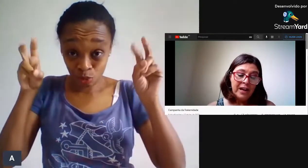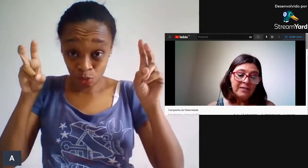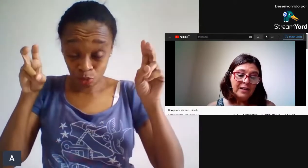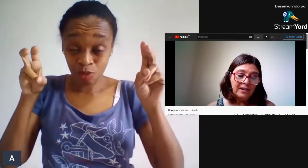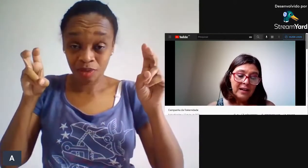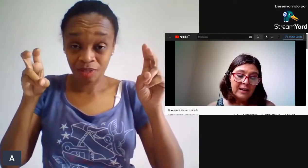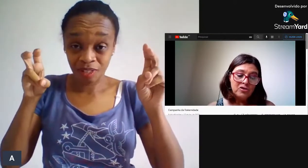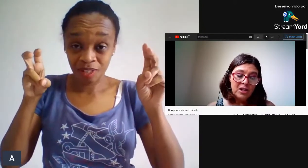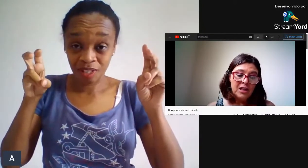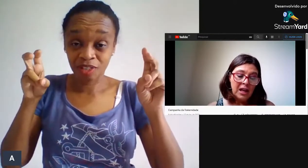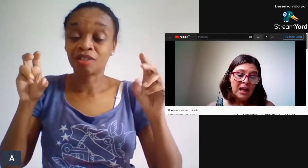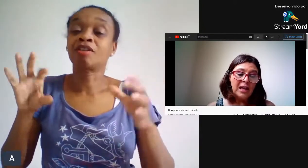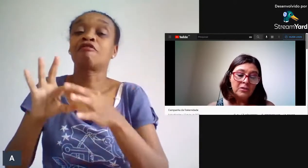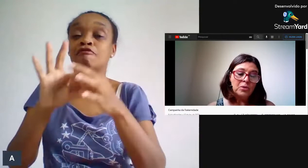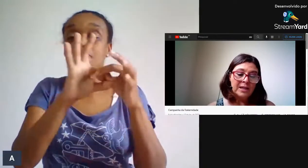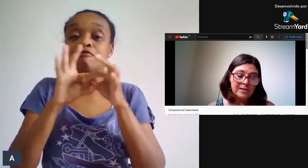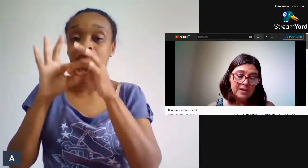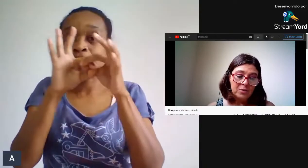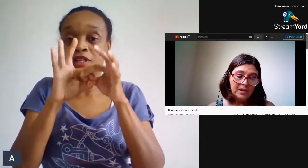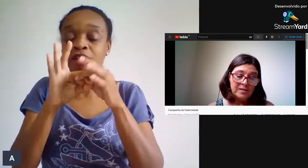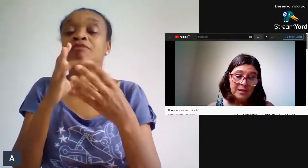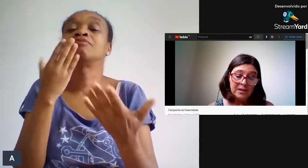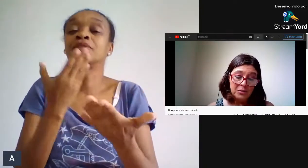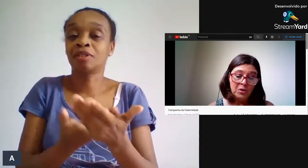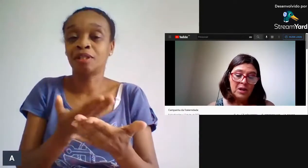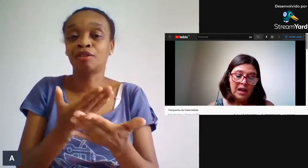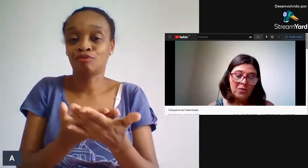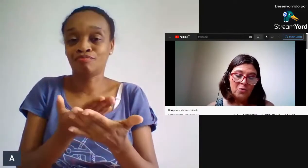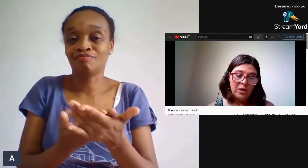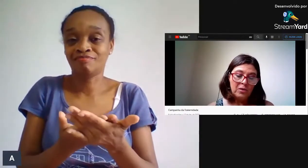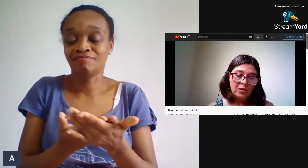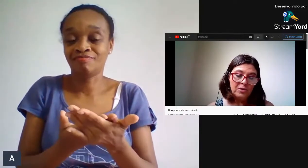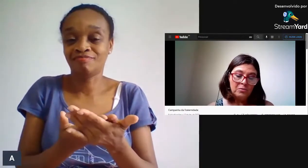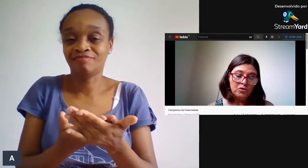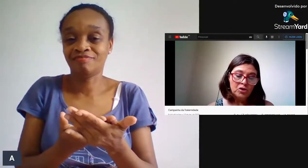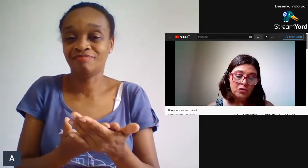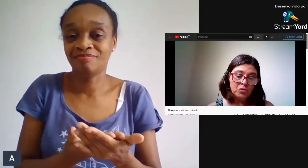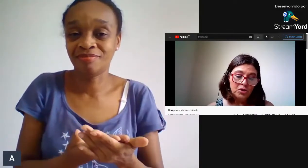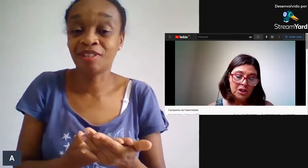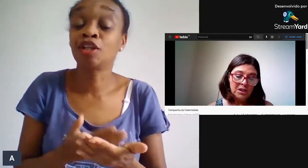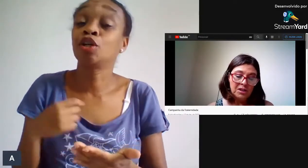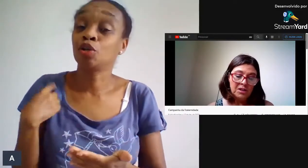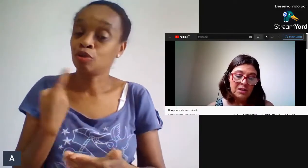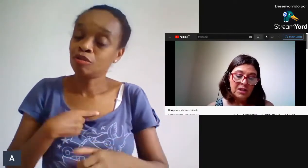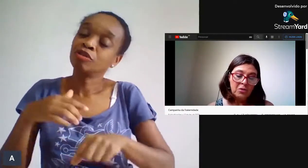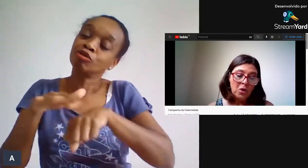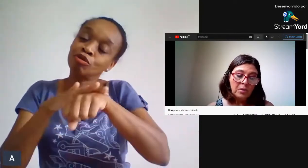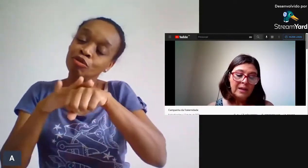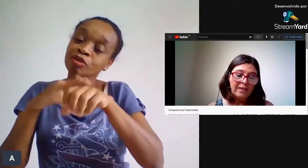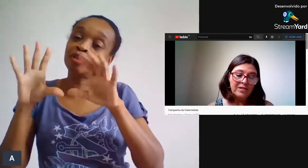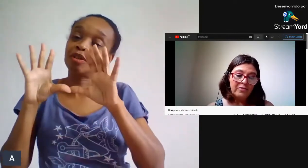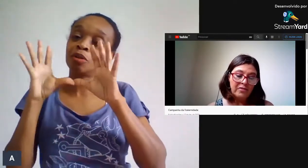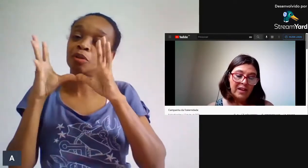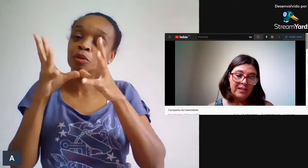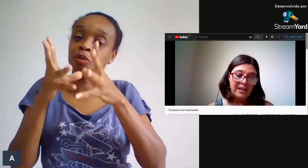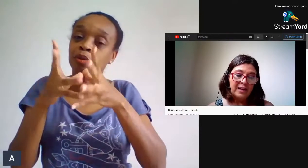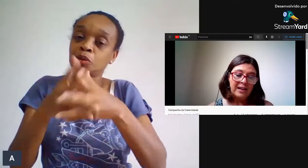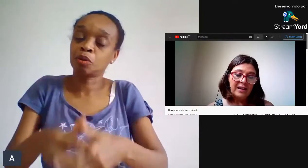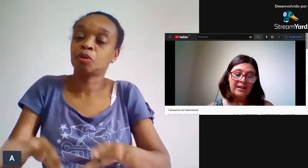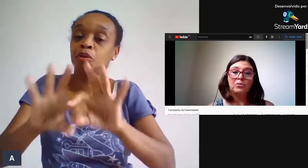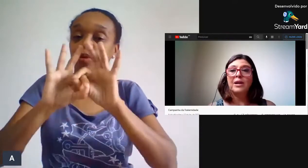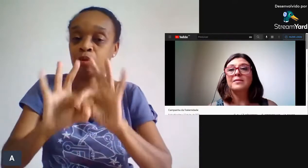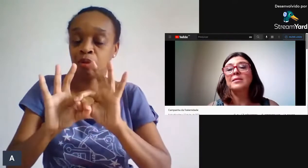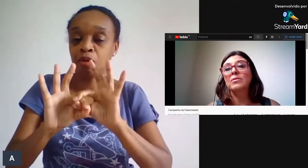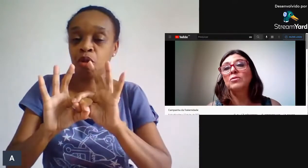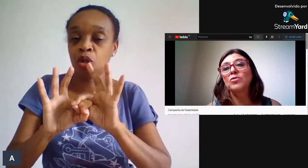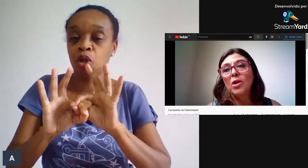né, fraternidade e educação esse ano é o que nós vamos discutir e como que deve ser feita